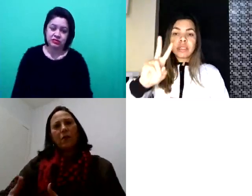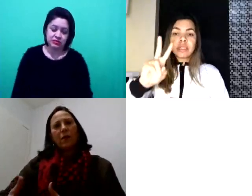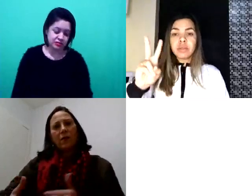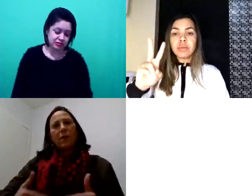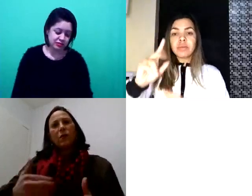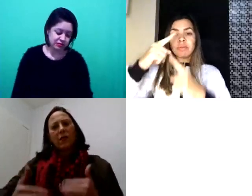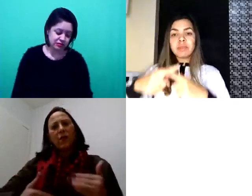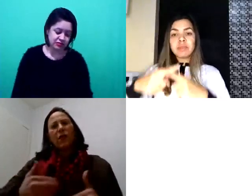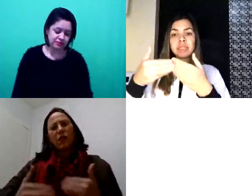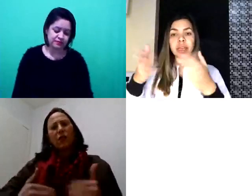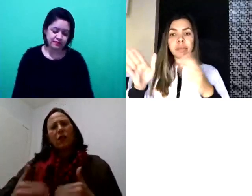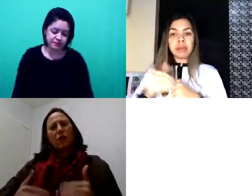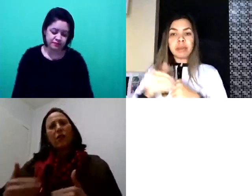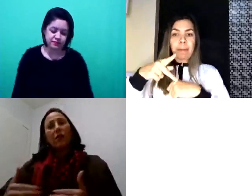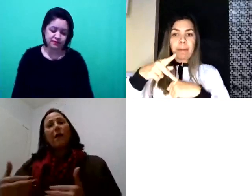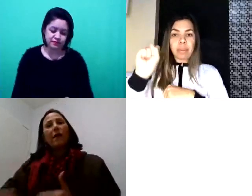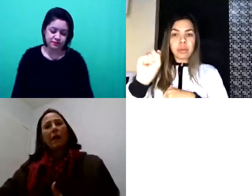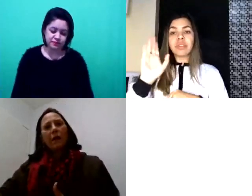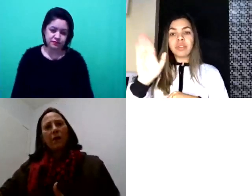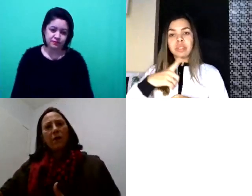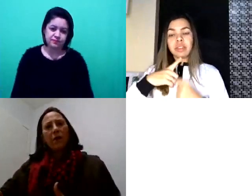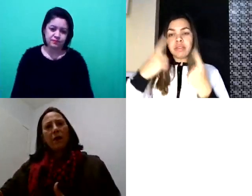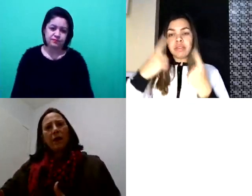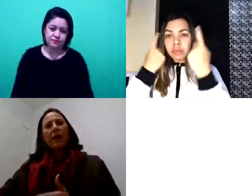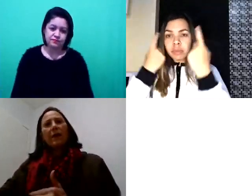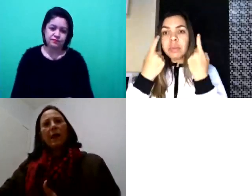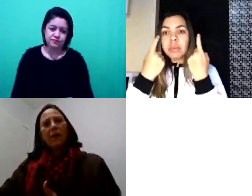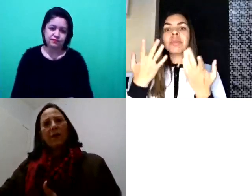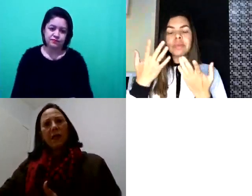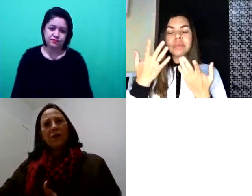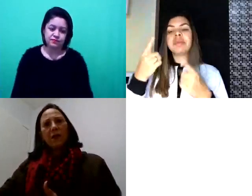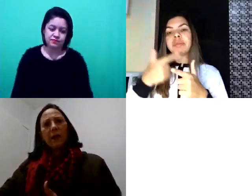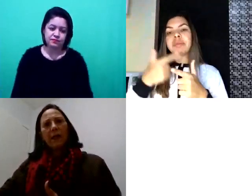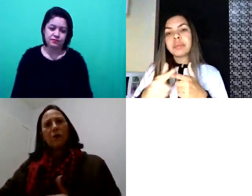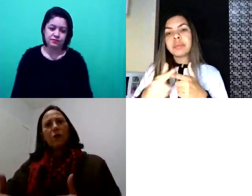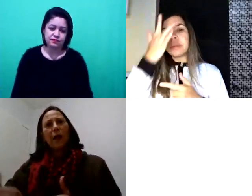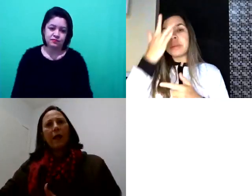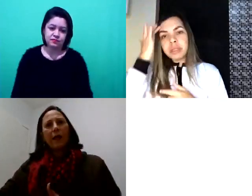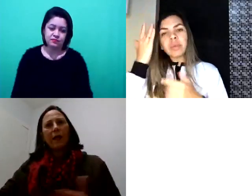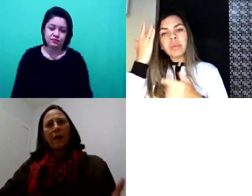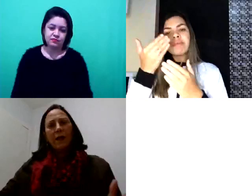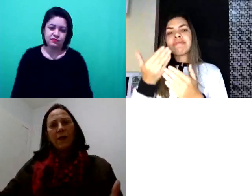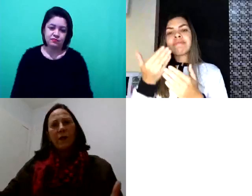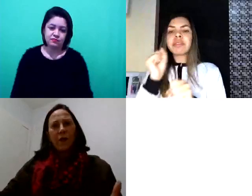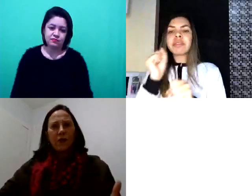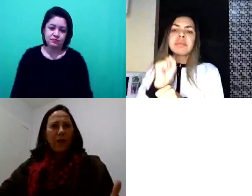problemas com isso, de pessoas que foi deixando, deixando, deixando, e aí reprovou, e aí queria aproveitar as disciplinas, mudou a grade, fez pouca